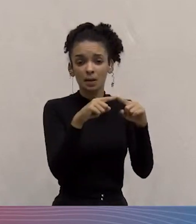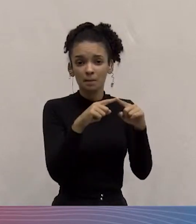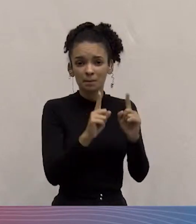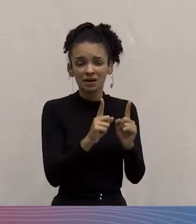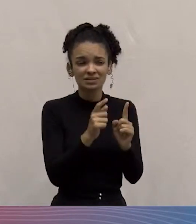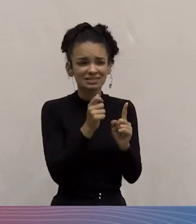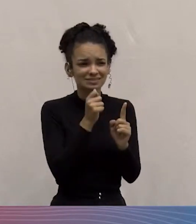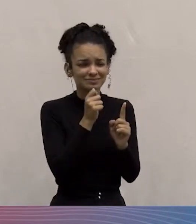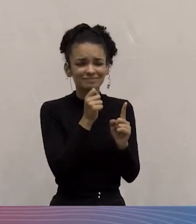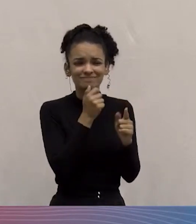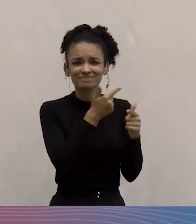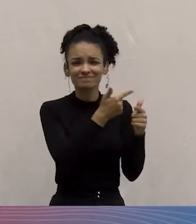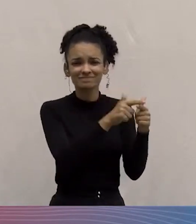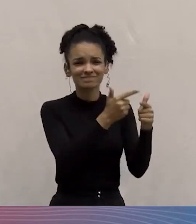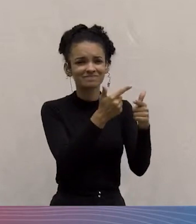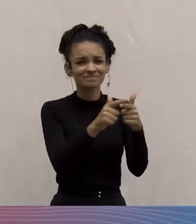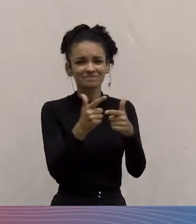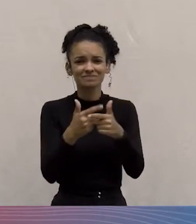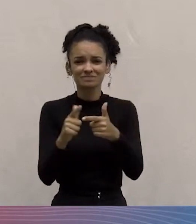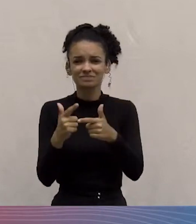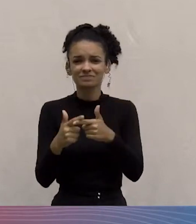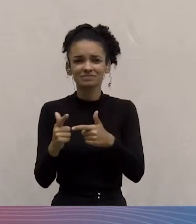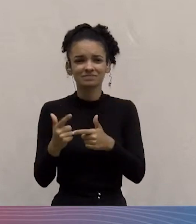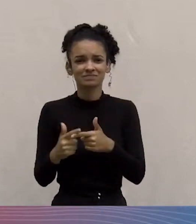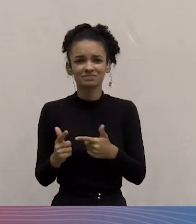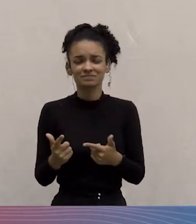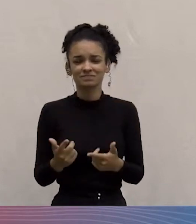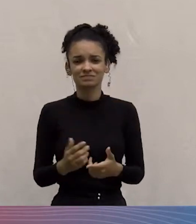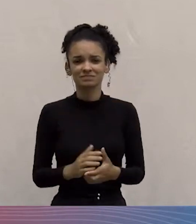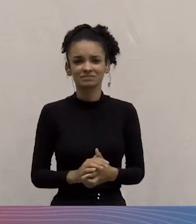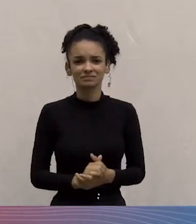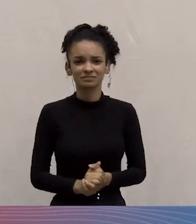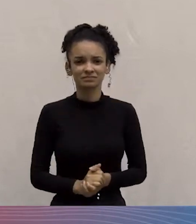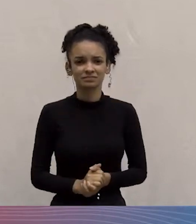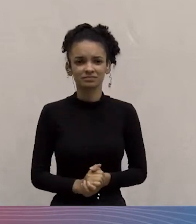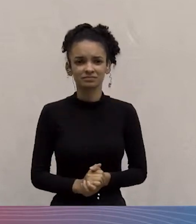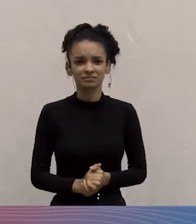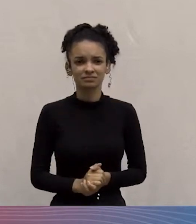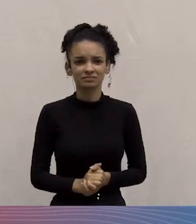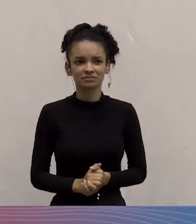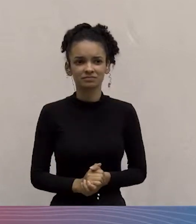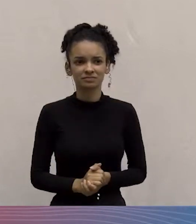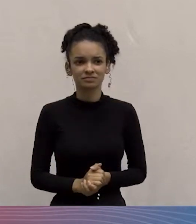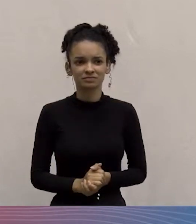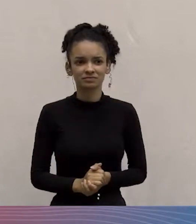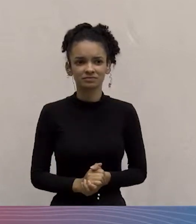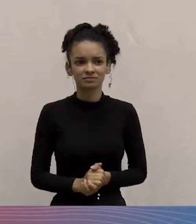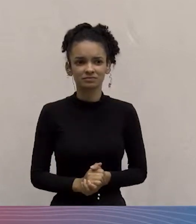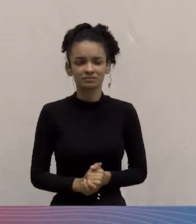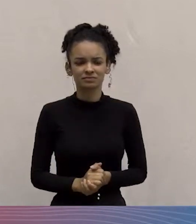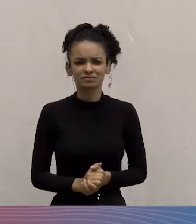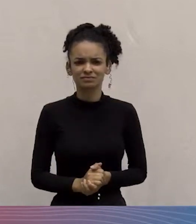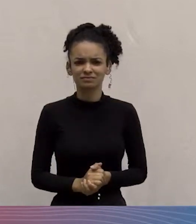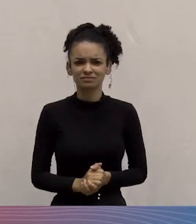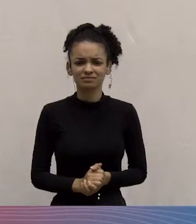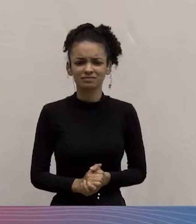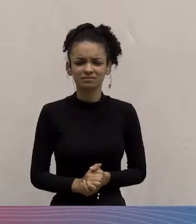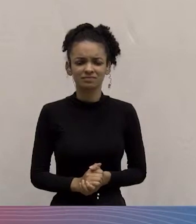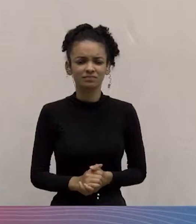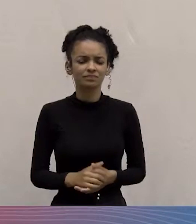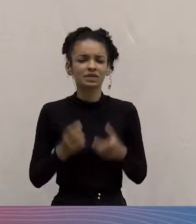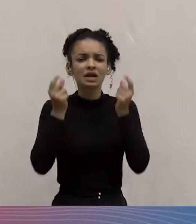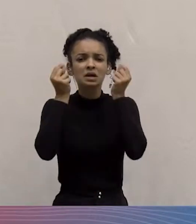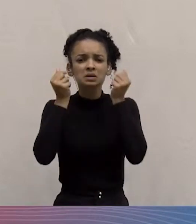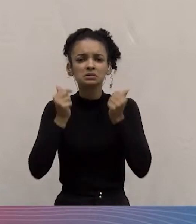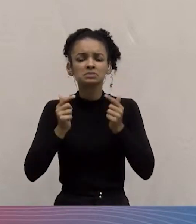muito problema. Vamos esquecer que são judeus e gentios, que não temos tanto problema aqui entre nós. Mas não temos muito problema